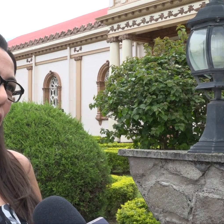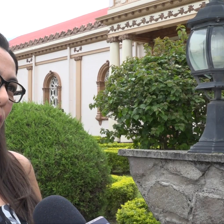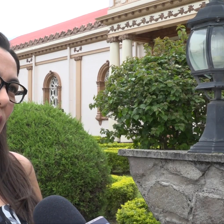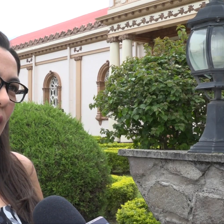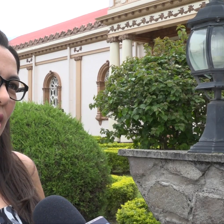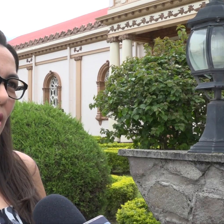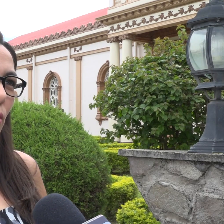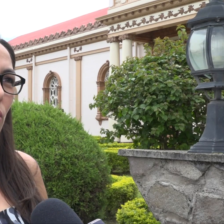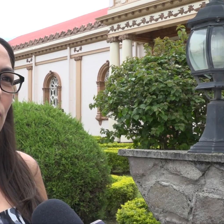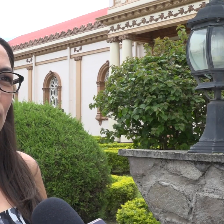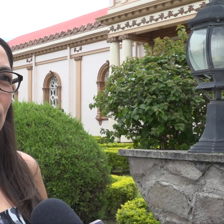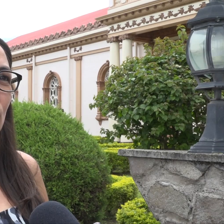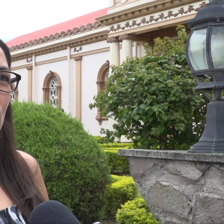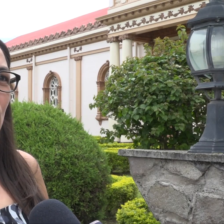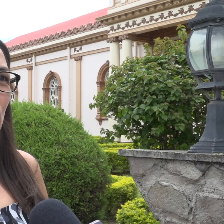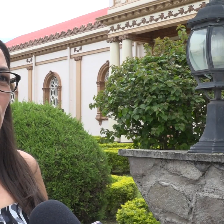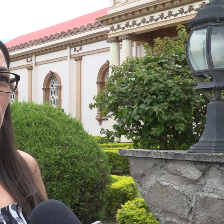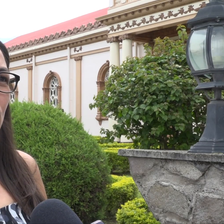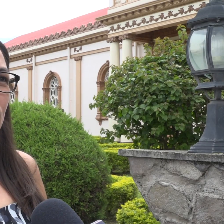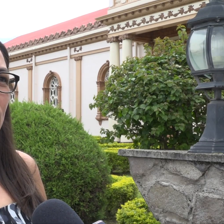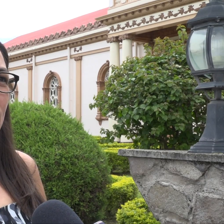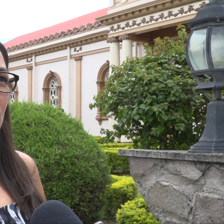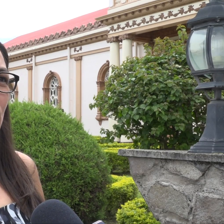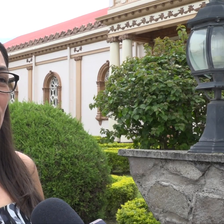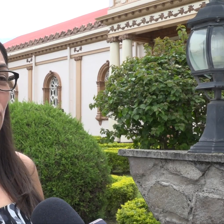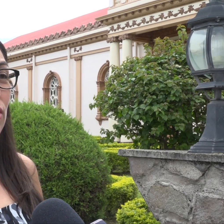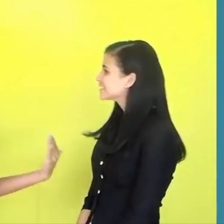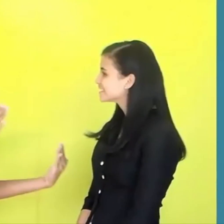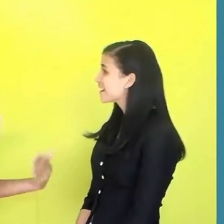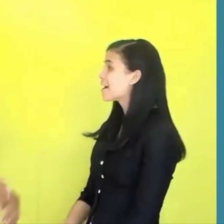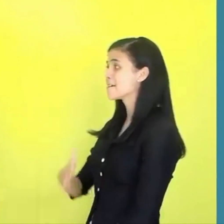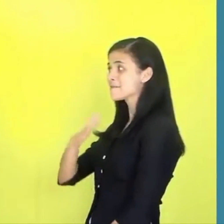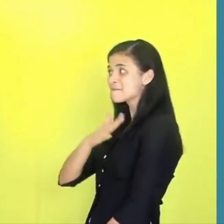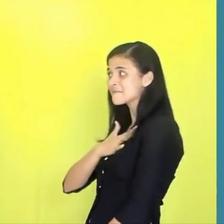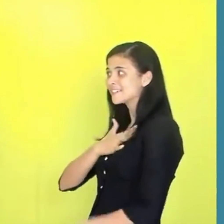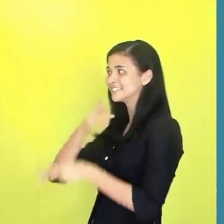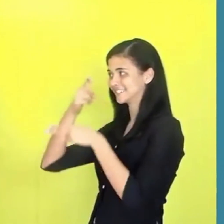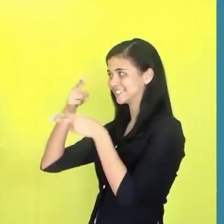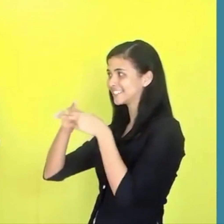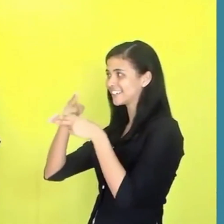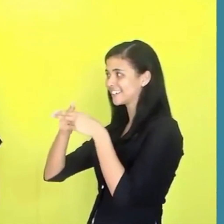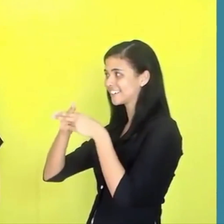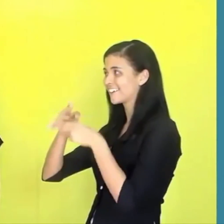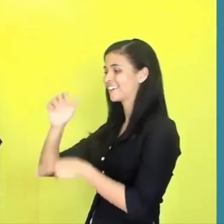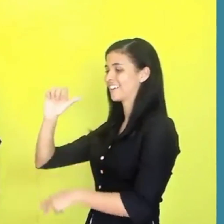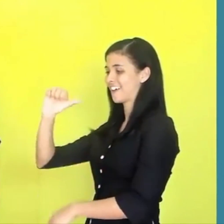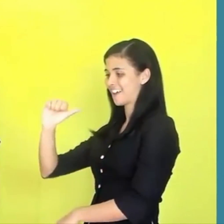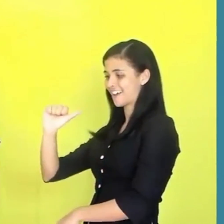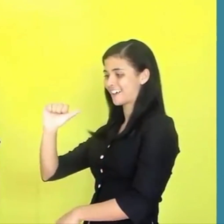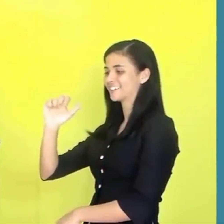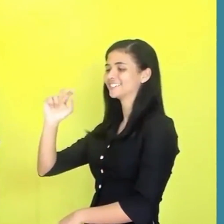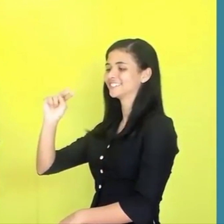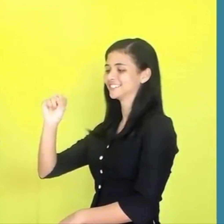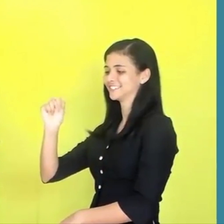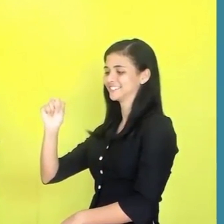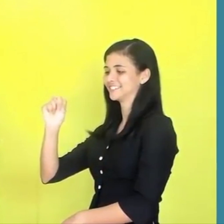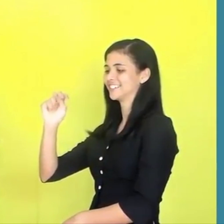manera con con teniendo las condiciones que ellos necesitan tanto en accesibilidad física